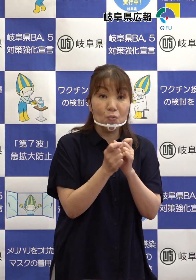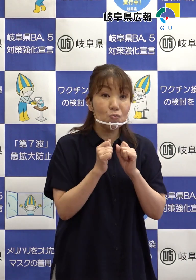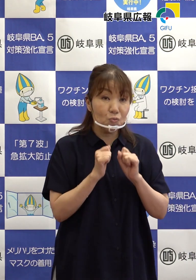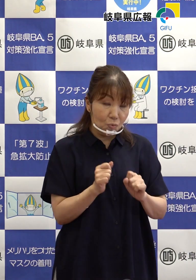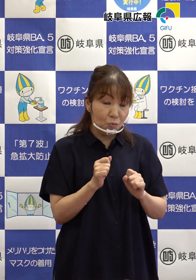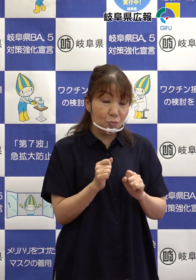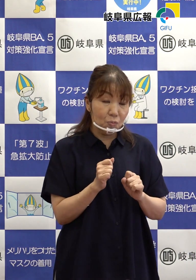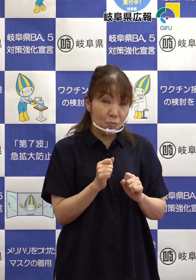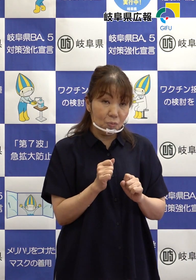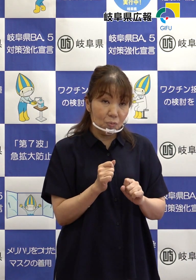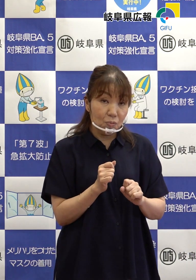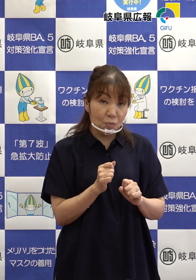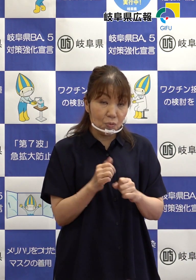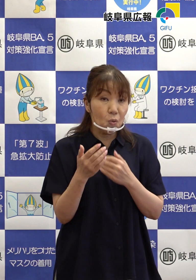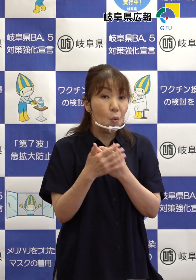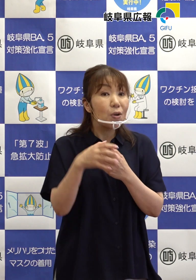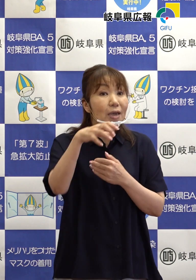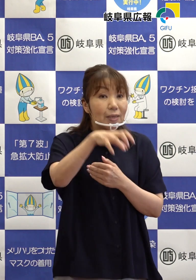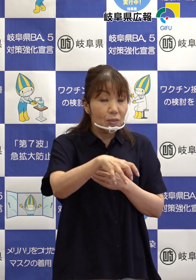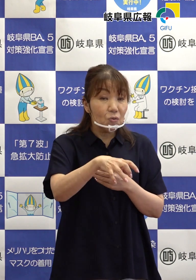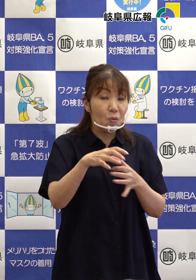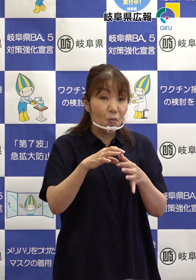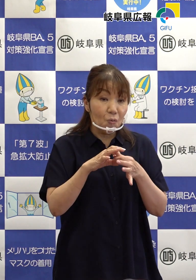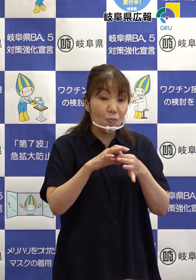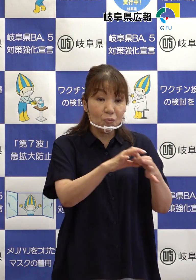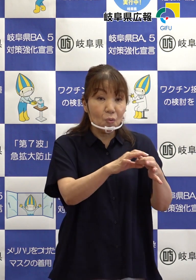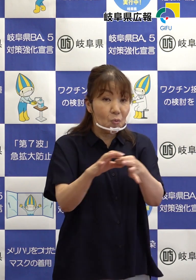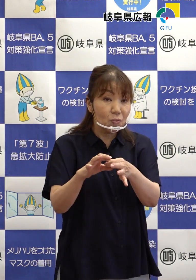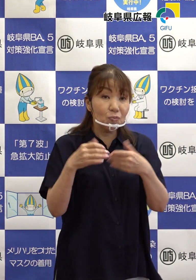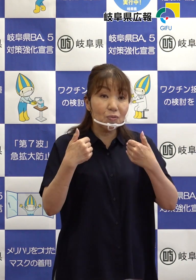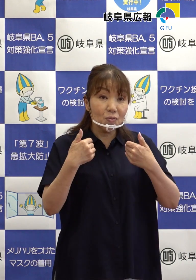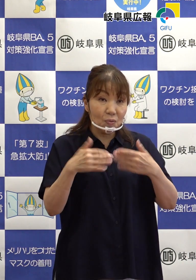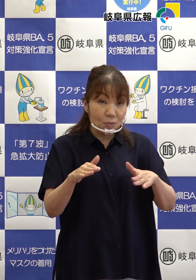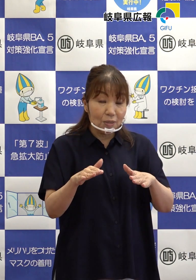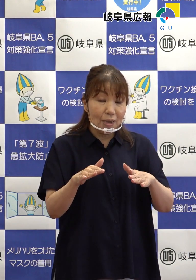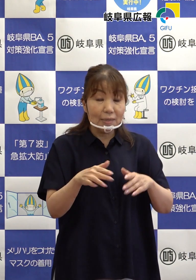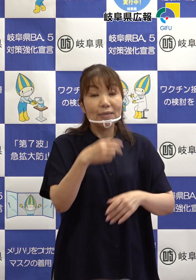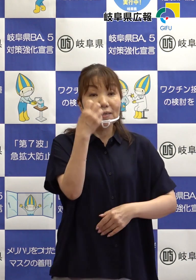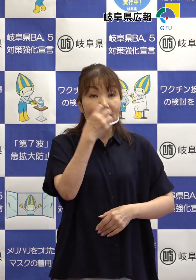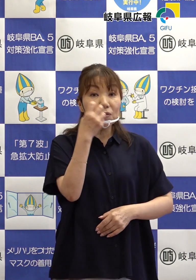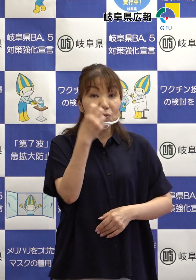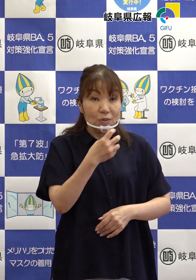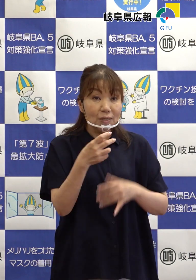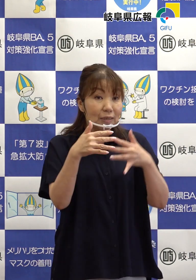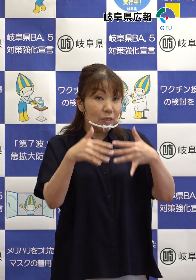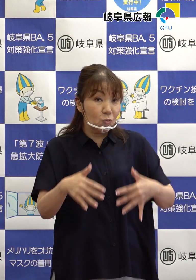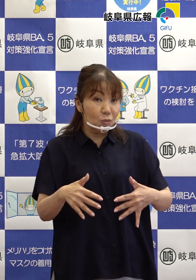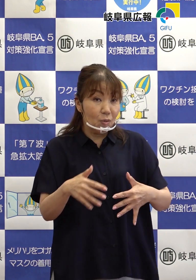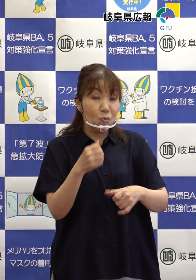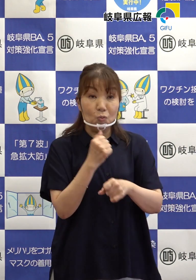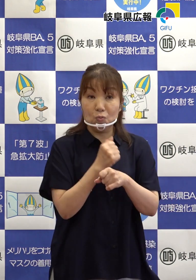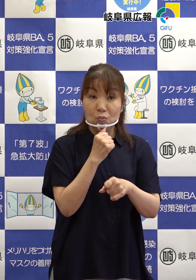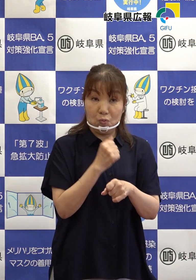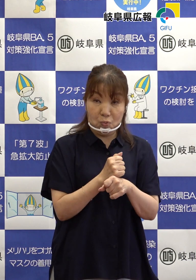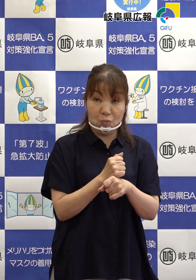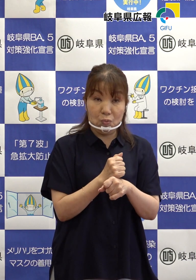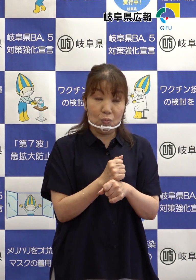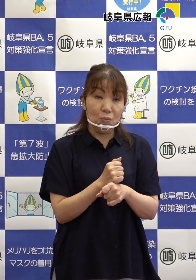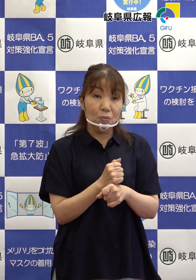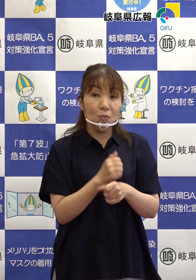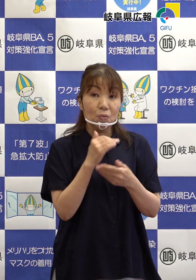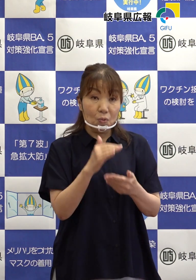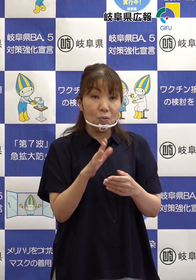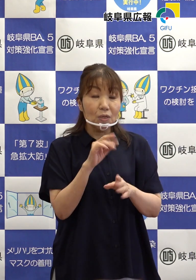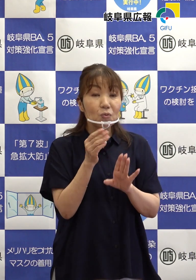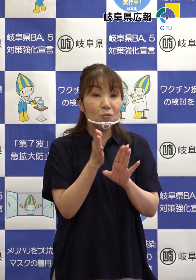その保険所を通さない確認システムをですねに作っていこうということであの